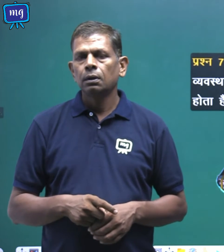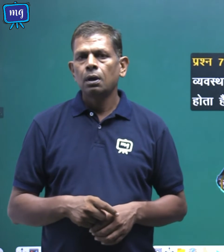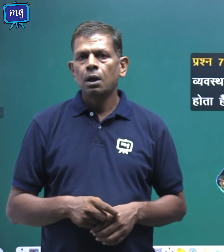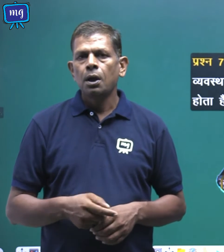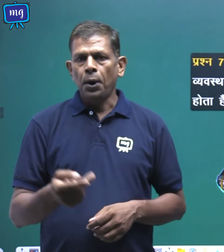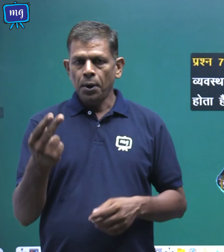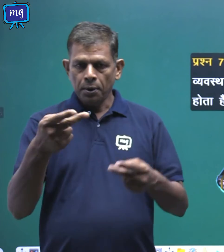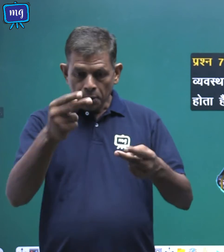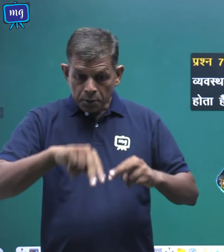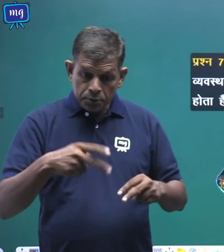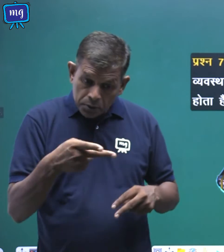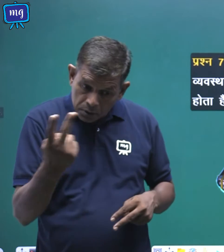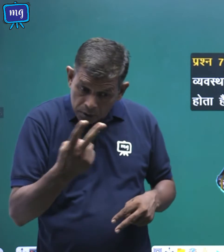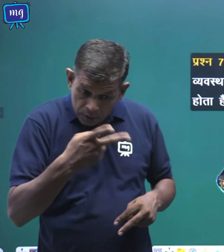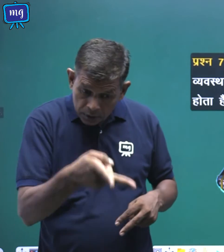नीचे चित्र में